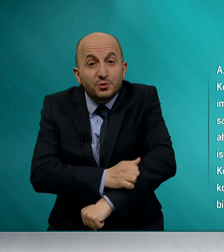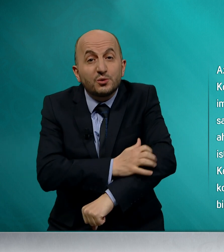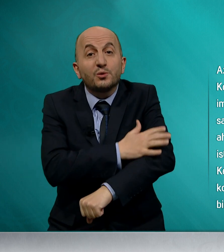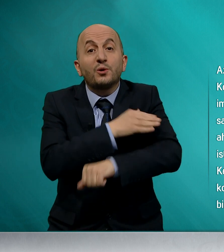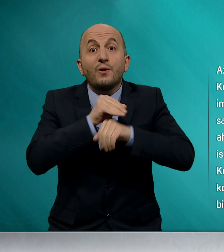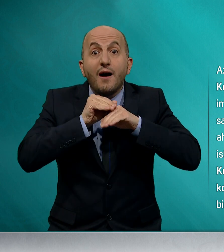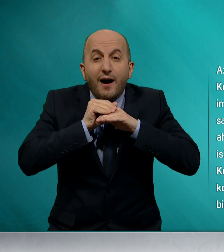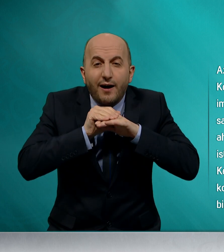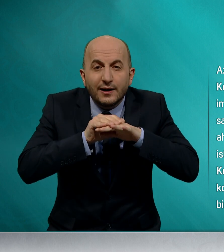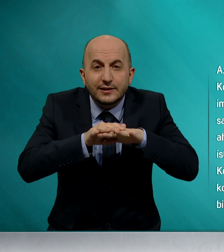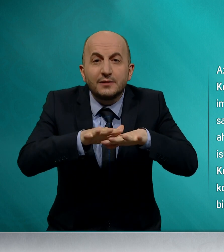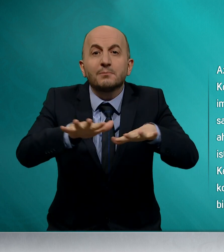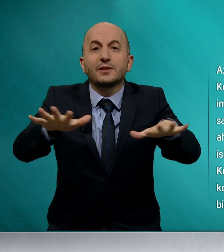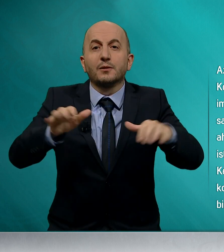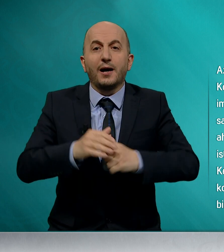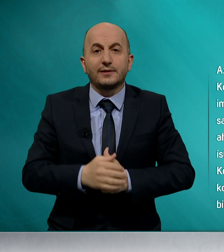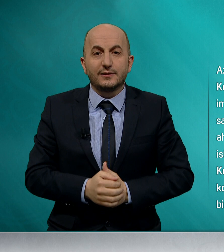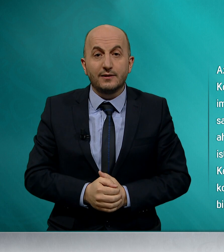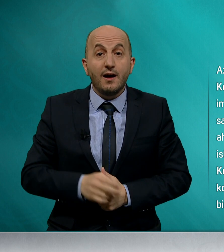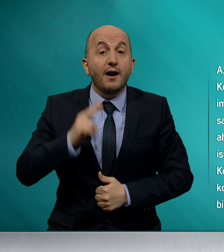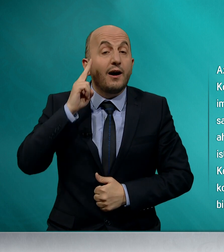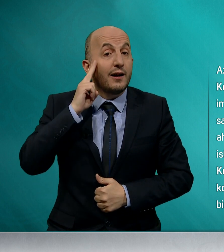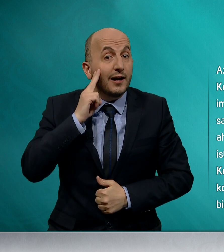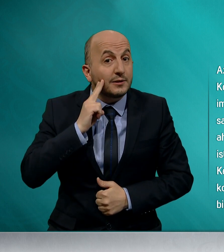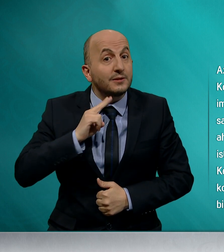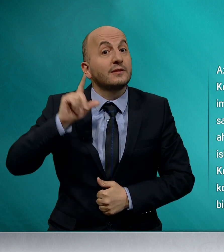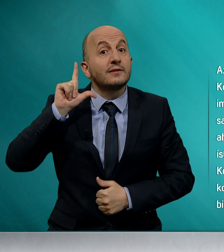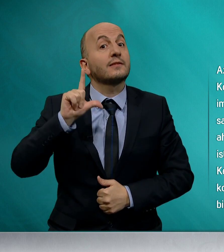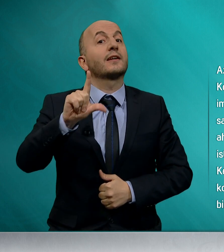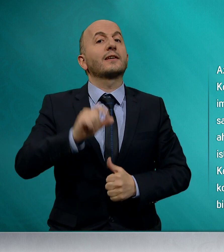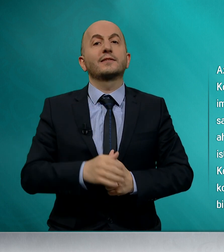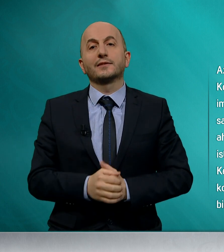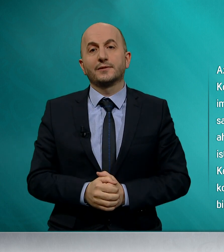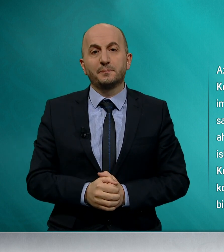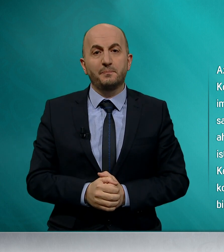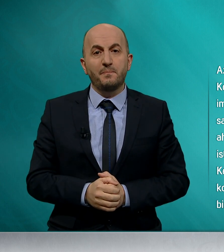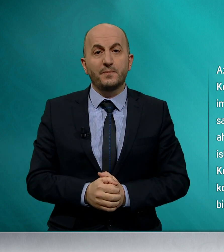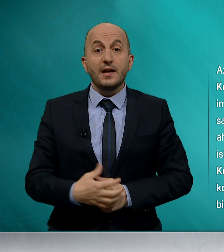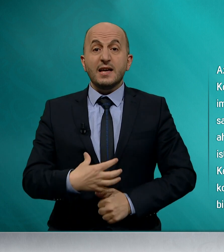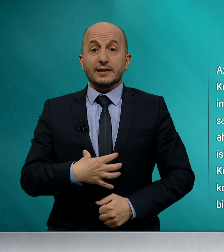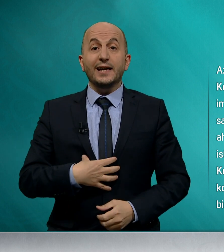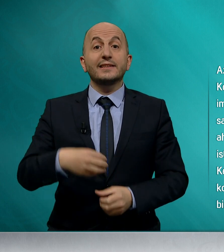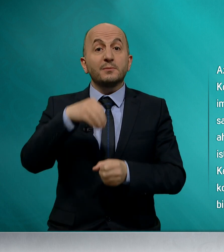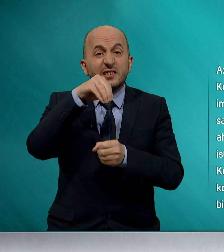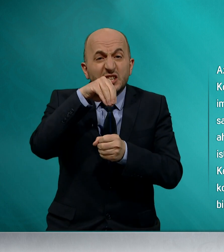duygusunu hakim kılmak ahlakımızın gereğidir. Kendimiz